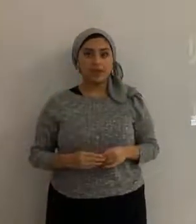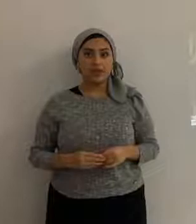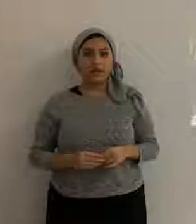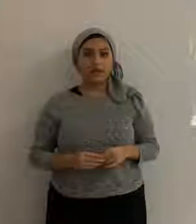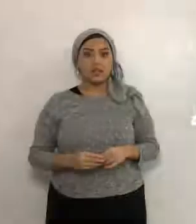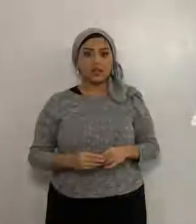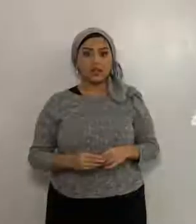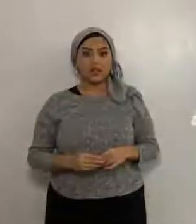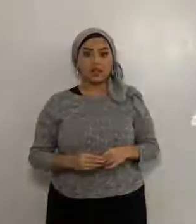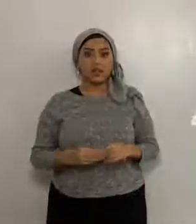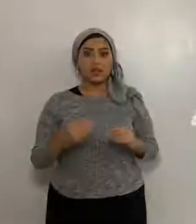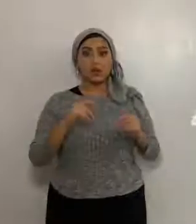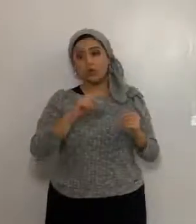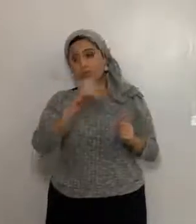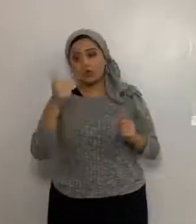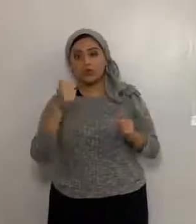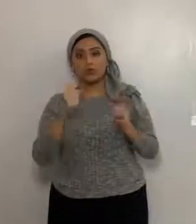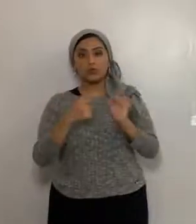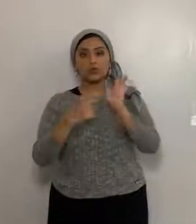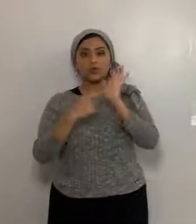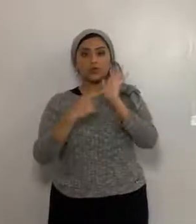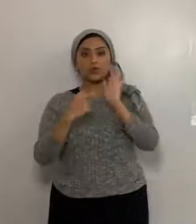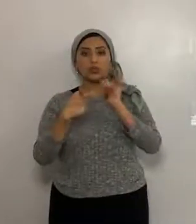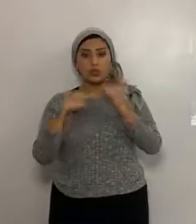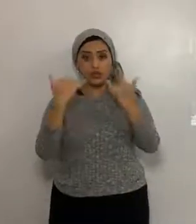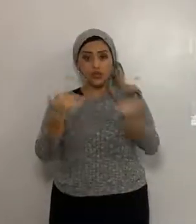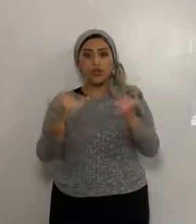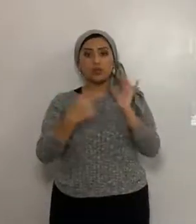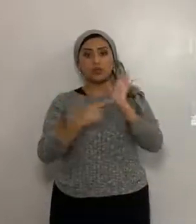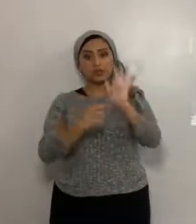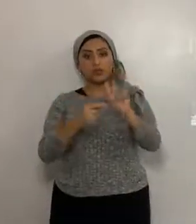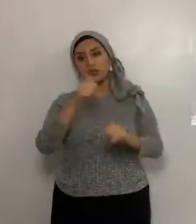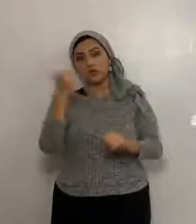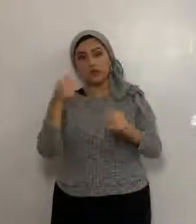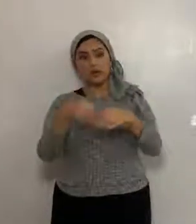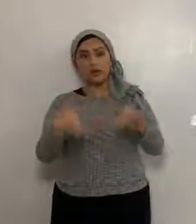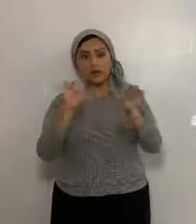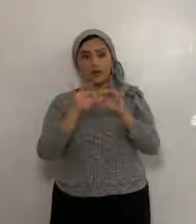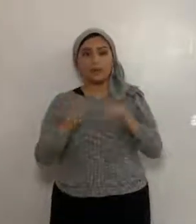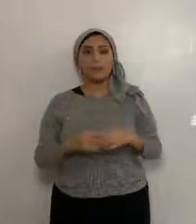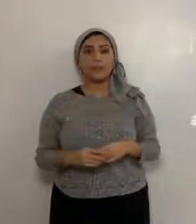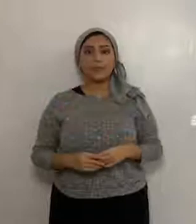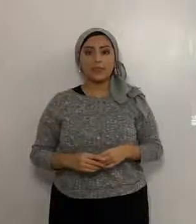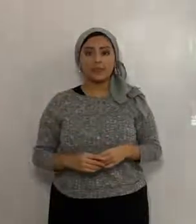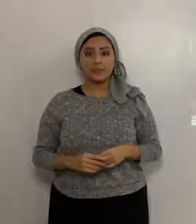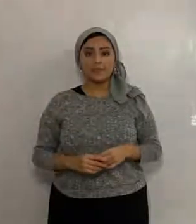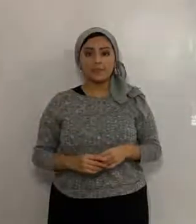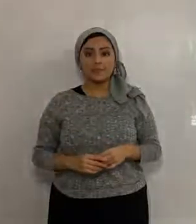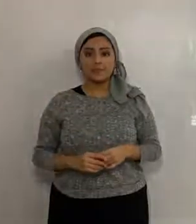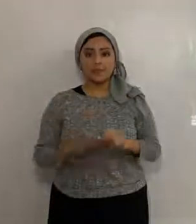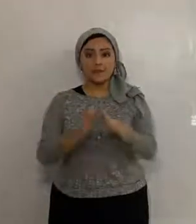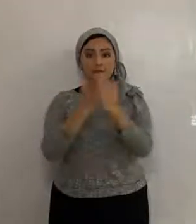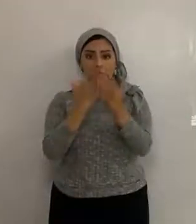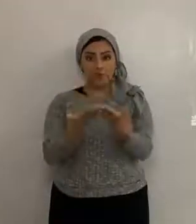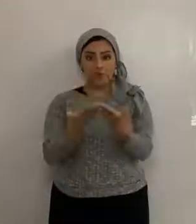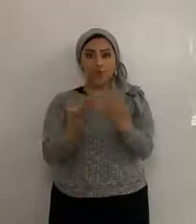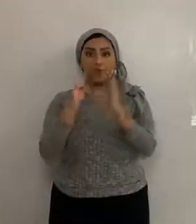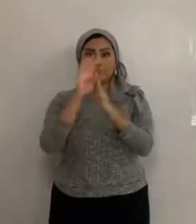quiero enseñarles otras cosas que también son muy importantes. Miren, vamos a abrir la Biblia, no hay como ir a la Biblia